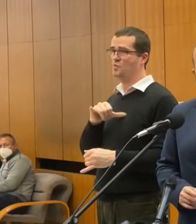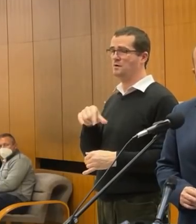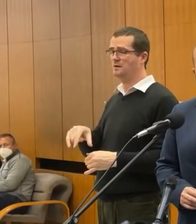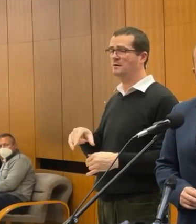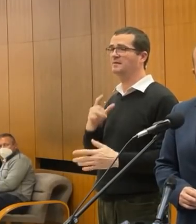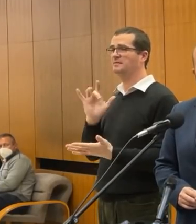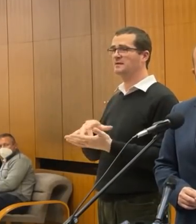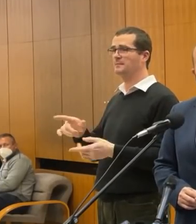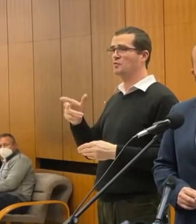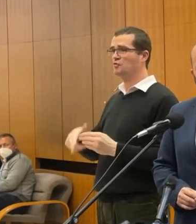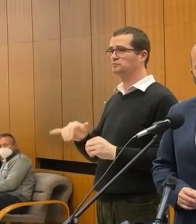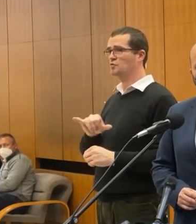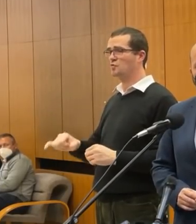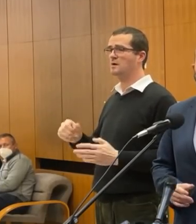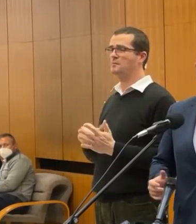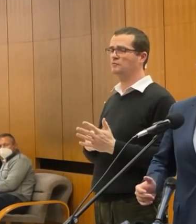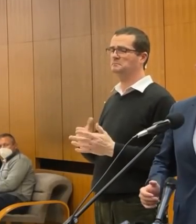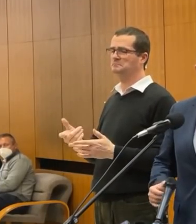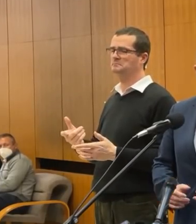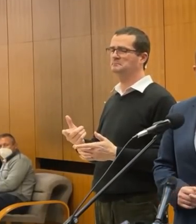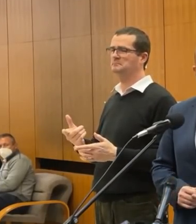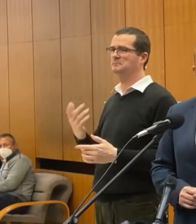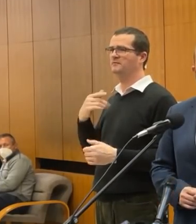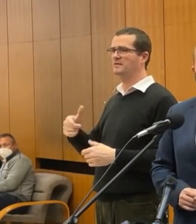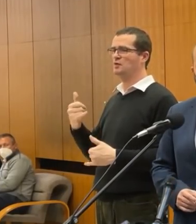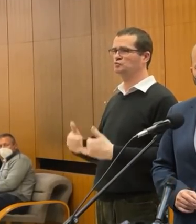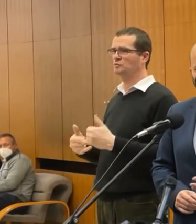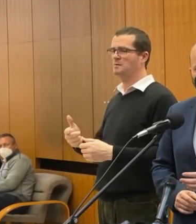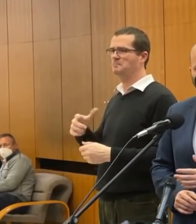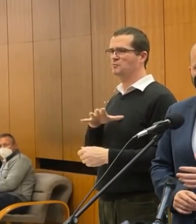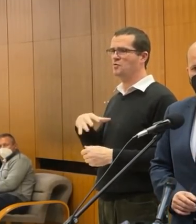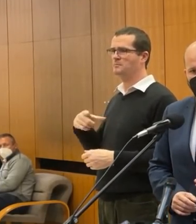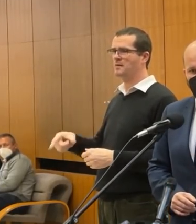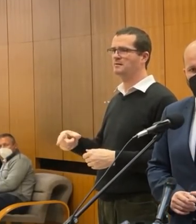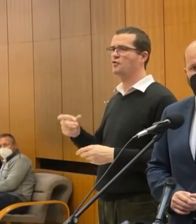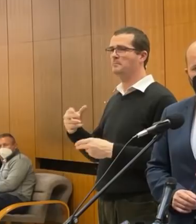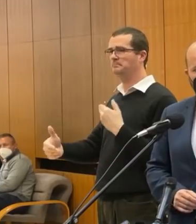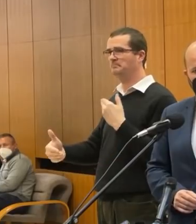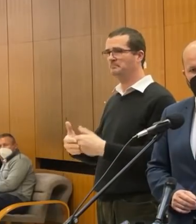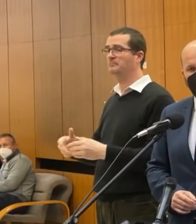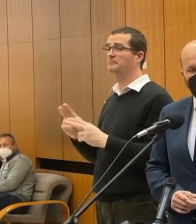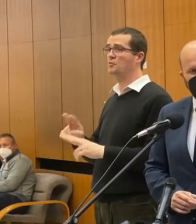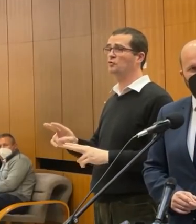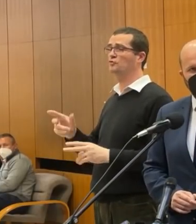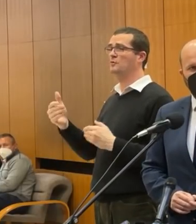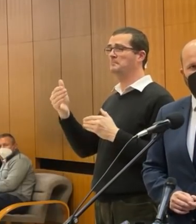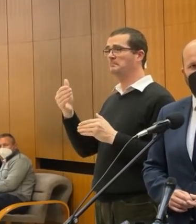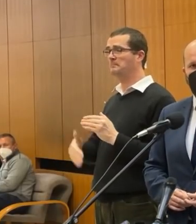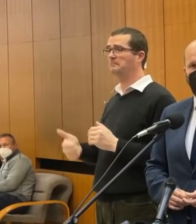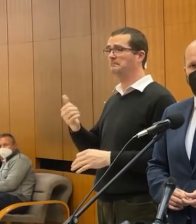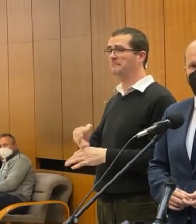ale ten termín ku koncu roka bude využitý, predpokladám, tak ako to býva pri takýchto súťažiach štandardov do poslednej chvíle a možno že až do